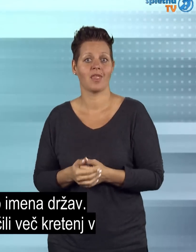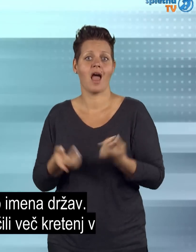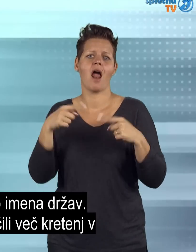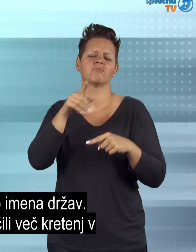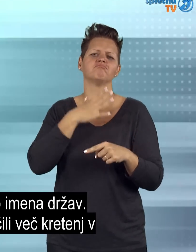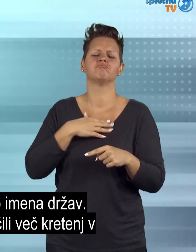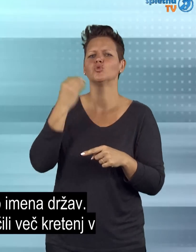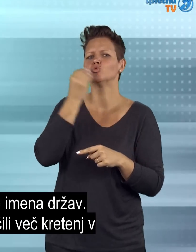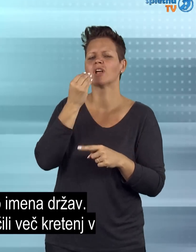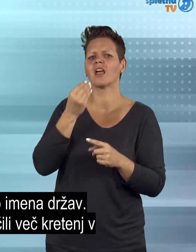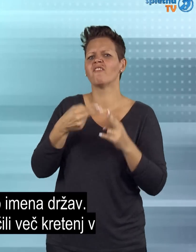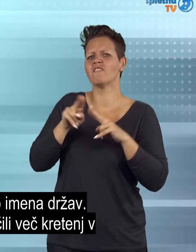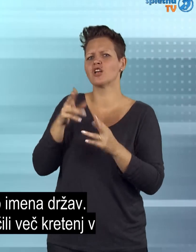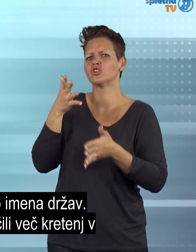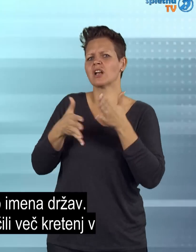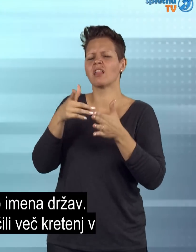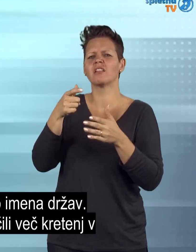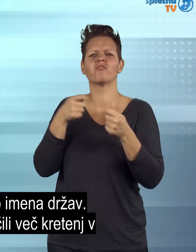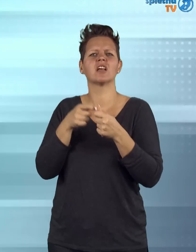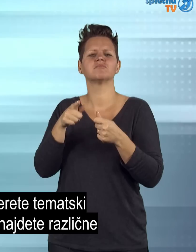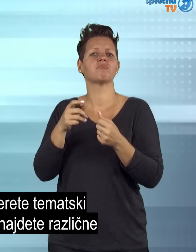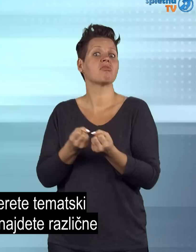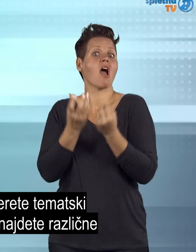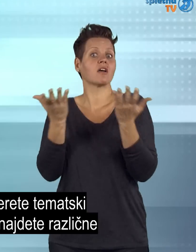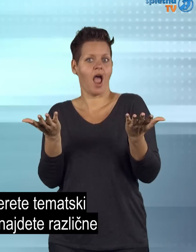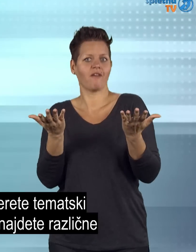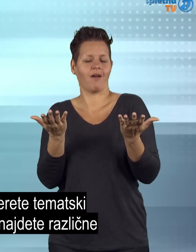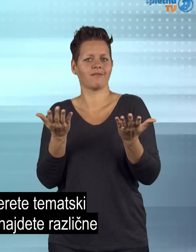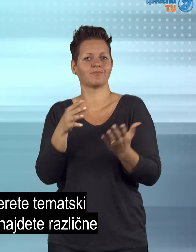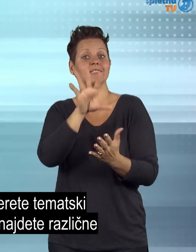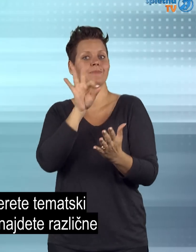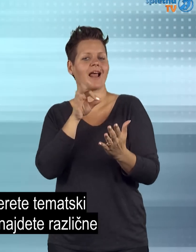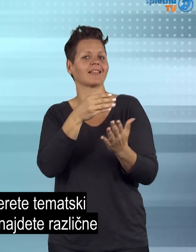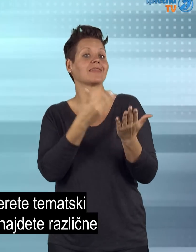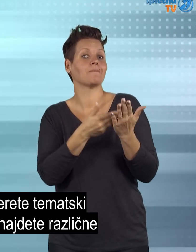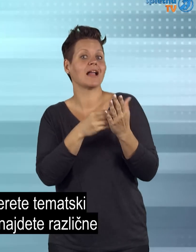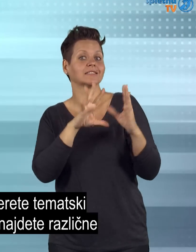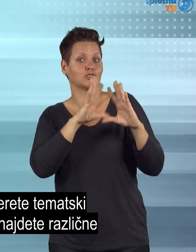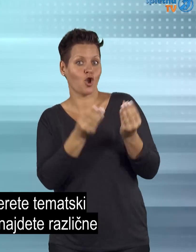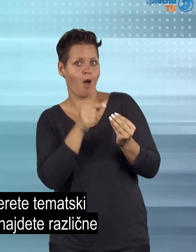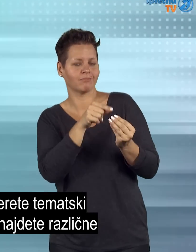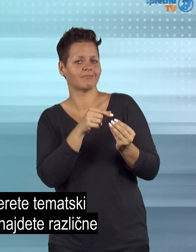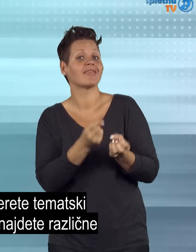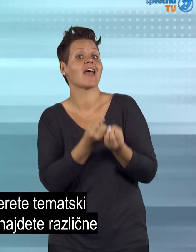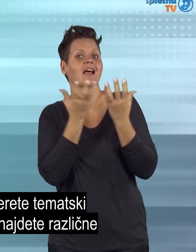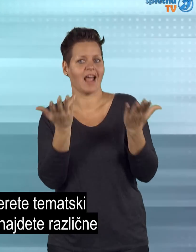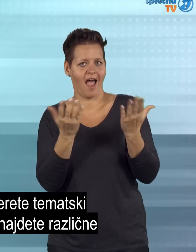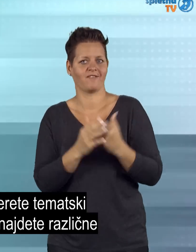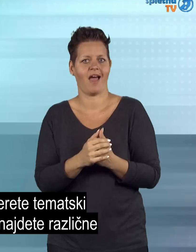Ali če bi se radi naučili več kreten v zvezi z naravo, izberete tematski sklop Narava in tam najdete različne